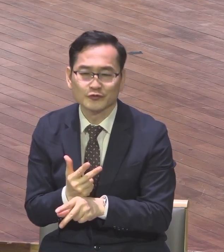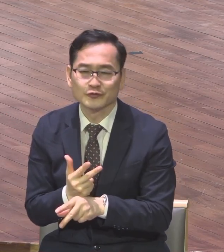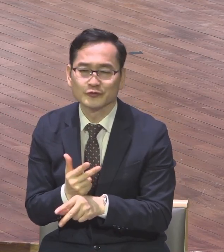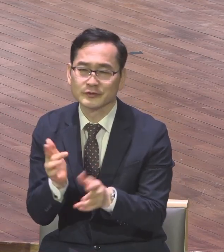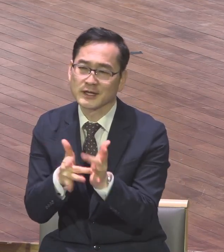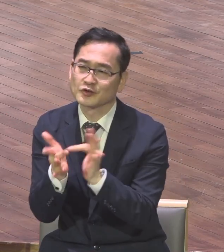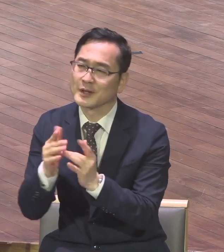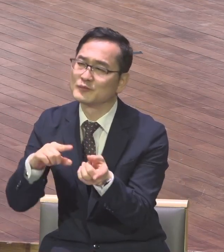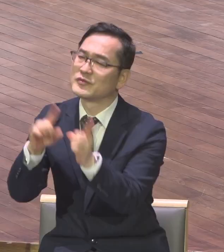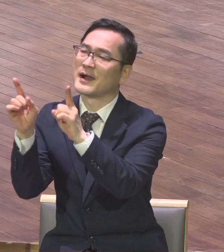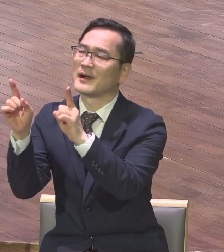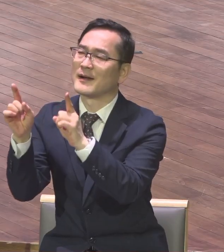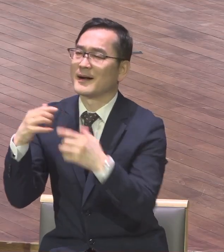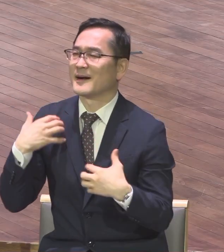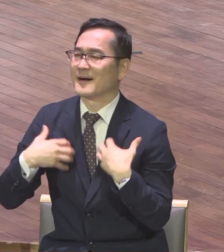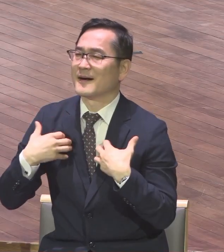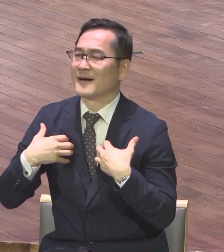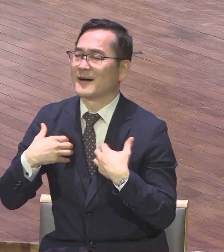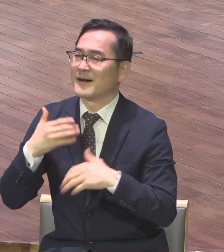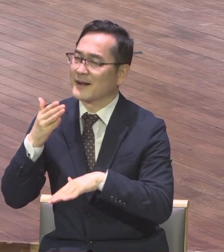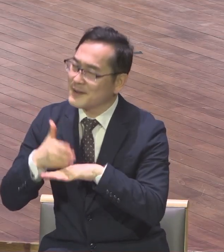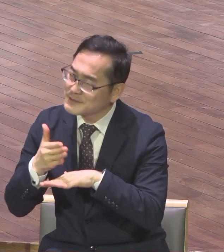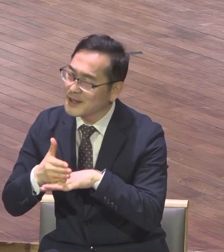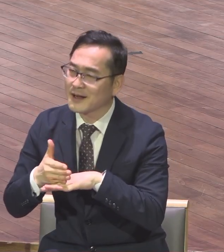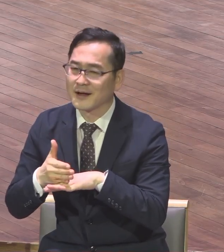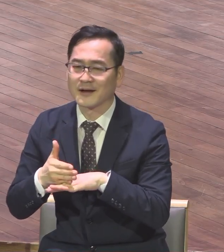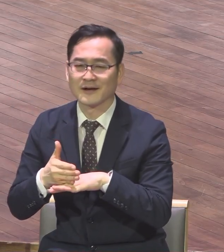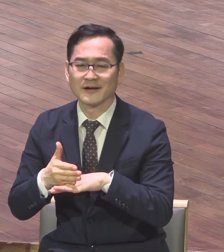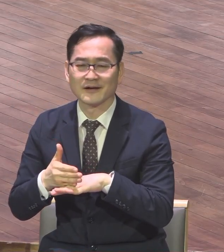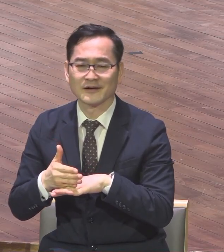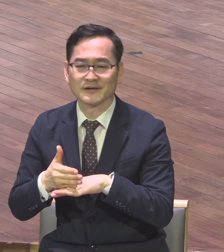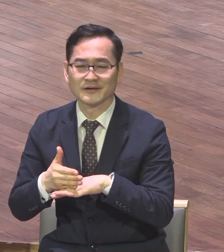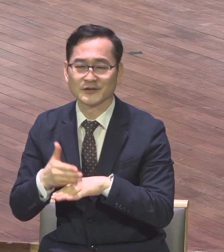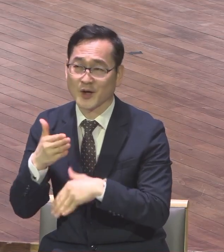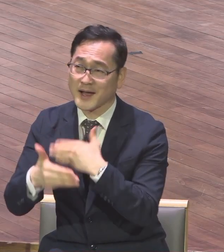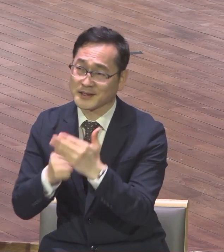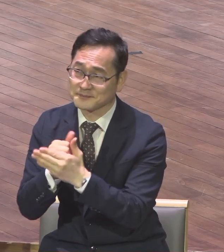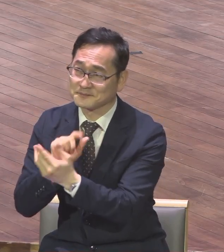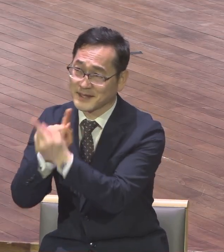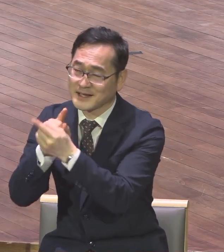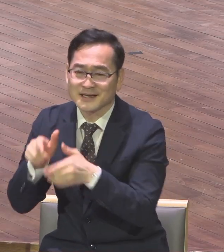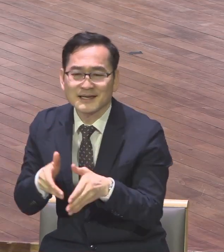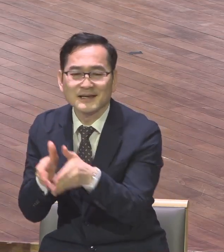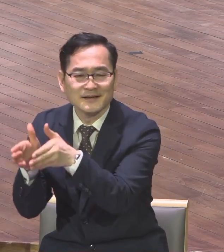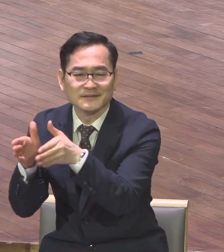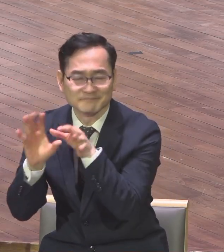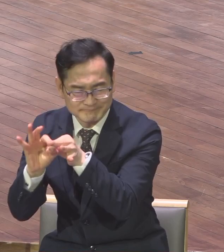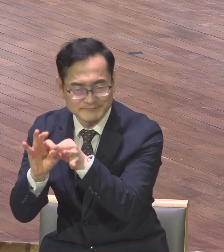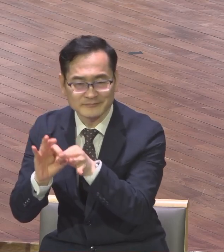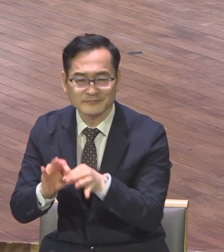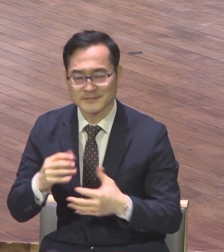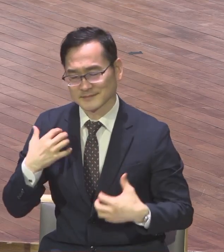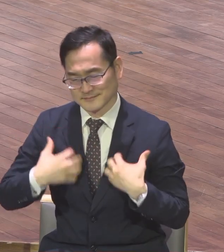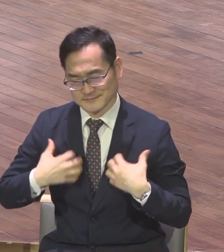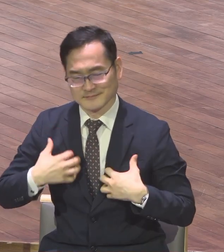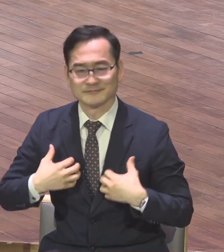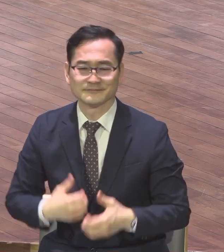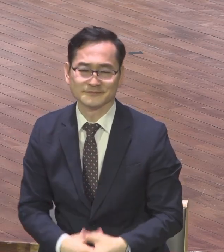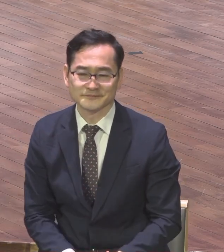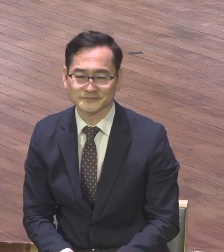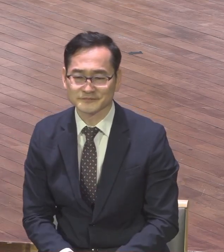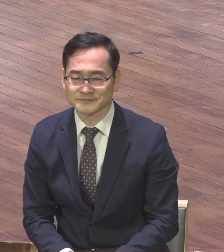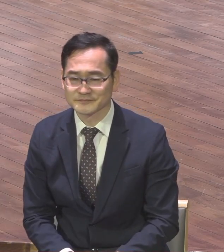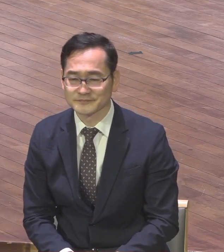그리스도의 부활이 있기 때문에 우리는 담대히 하나님 앞에 나올 수가 있다. 이렇게